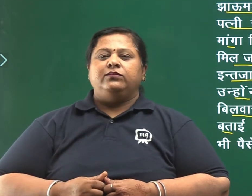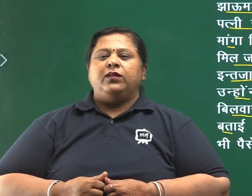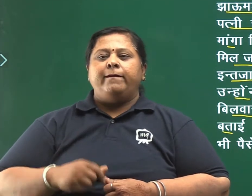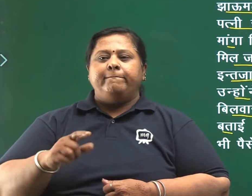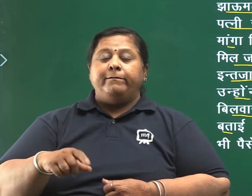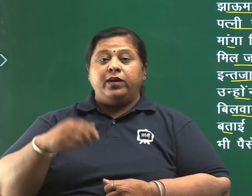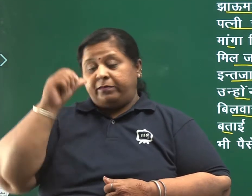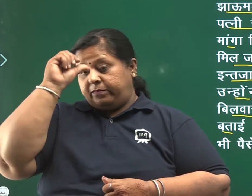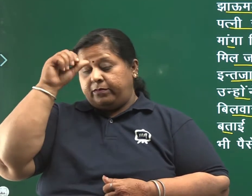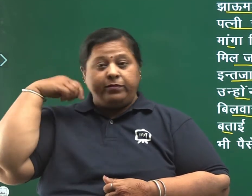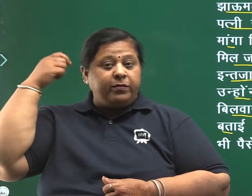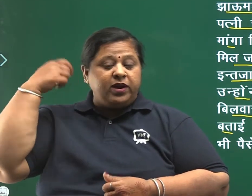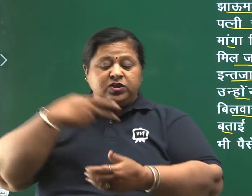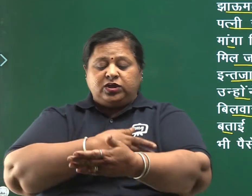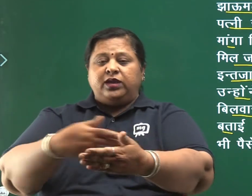पर पंडित जी के